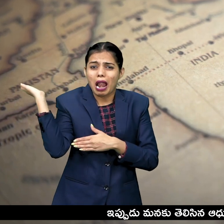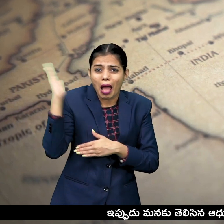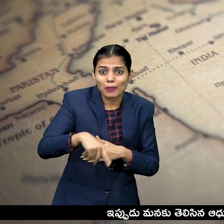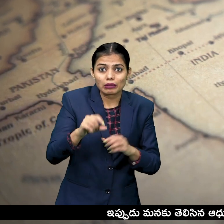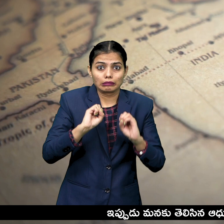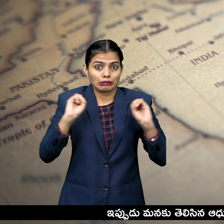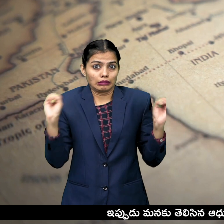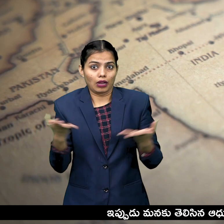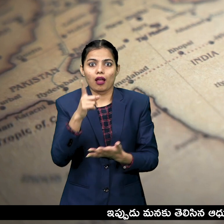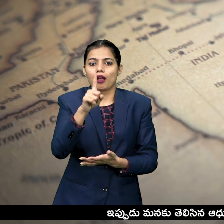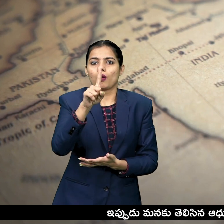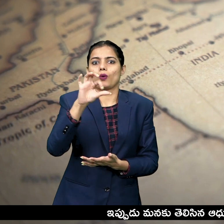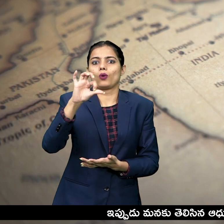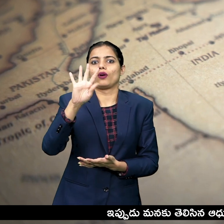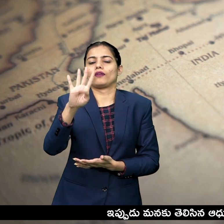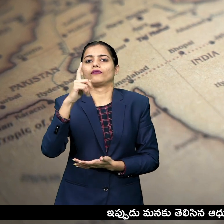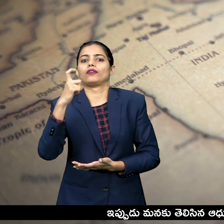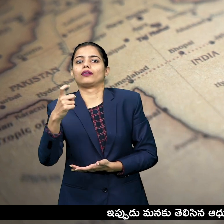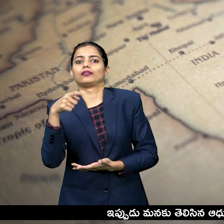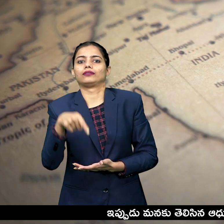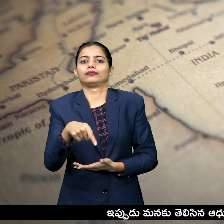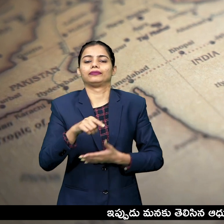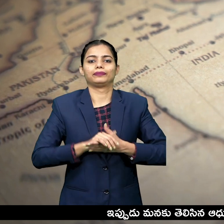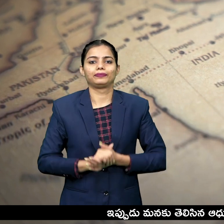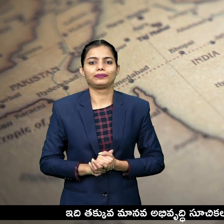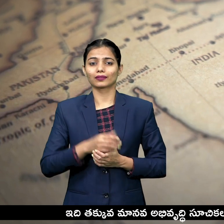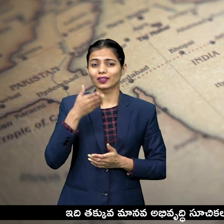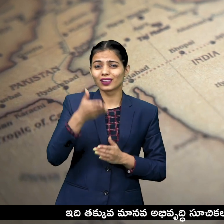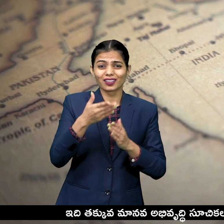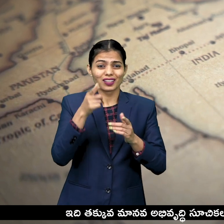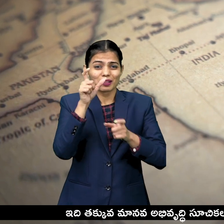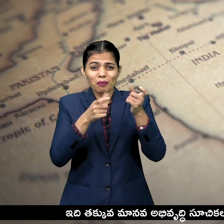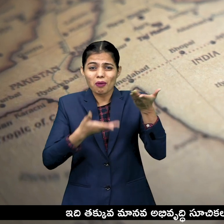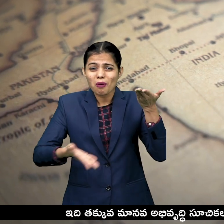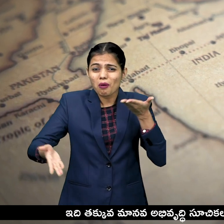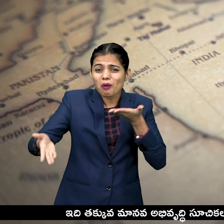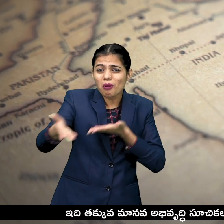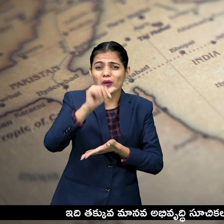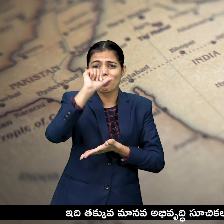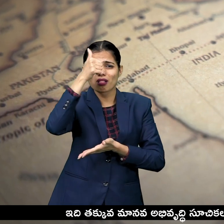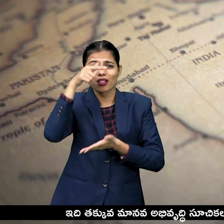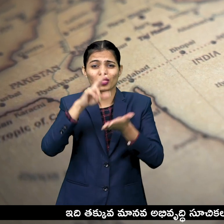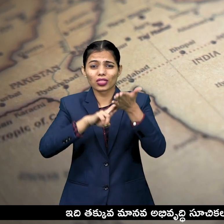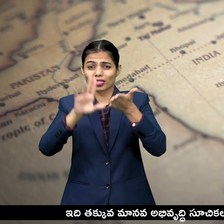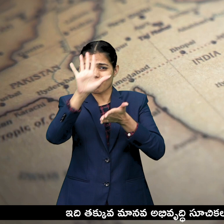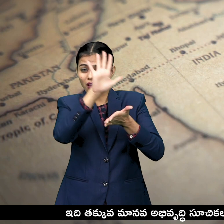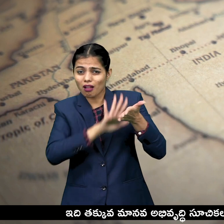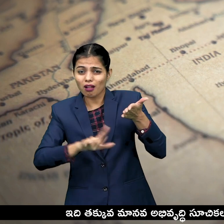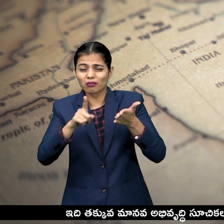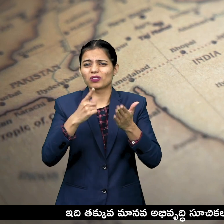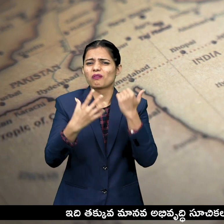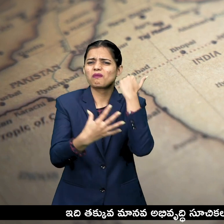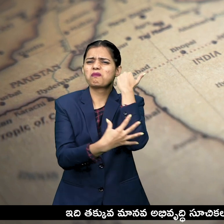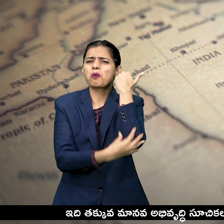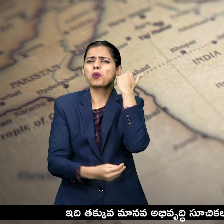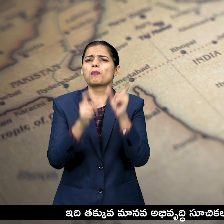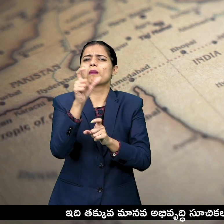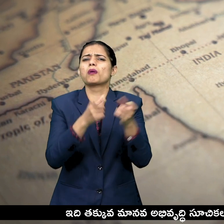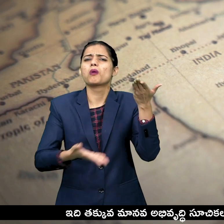1947లో ఆవిర్భవించింది. ఇది తక్కువ మానవాభివృద్ధి సూచికలు మరియు